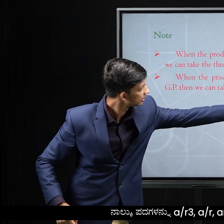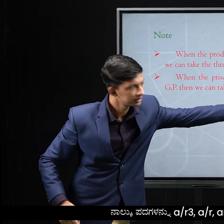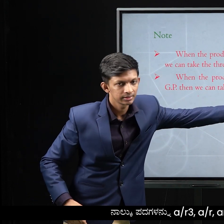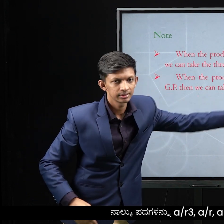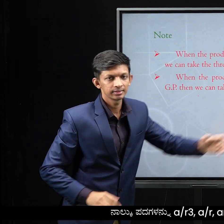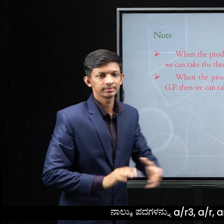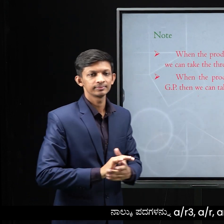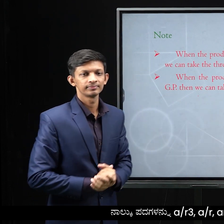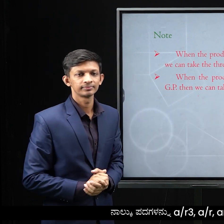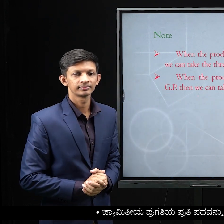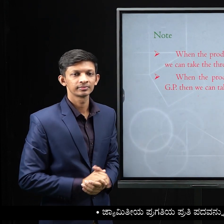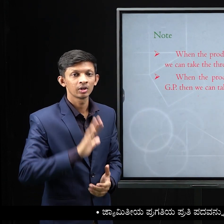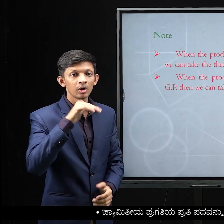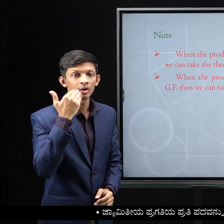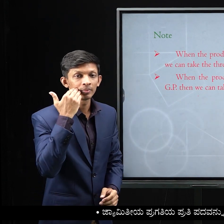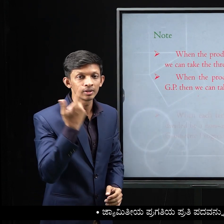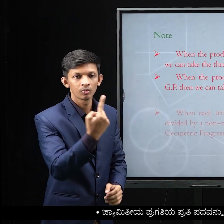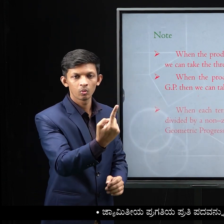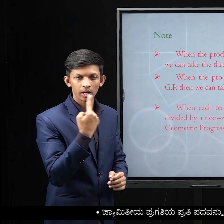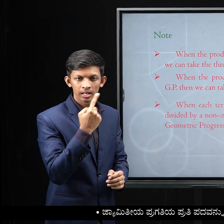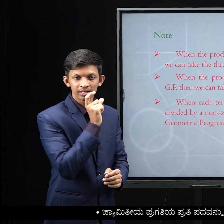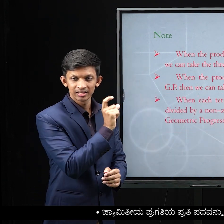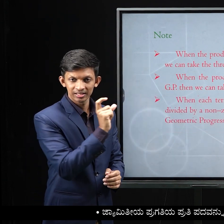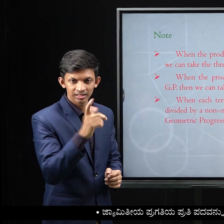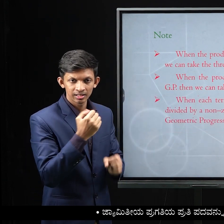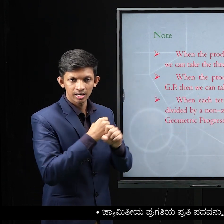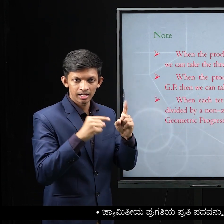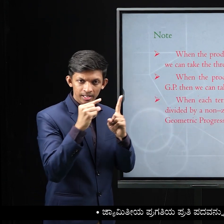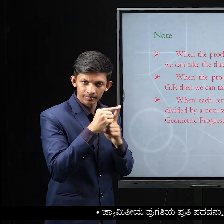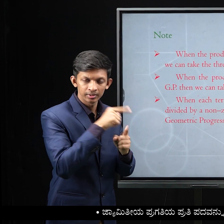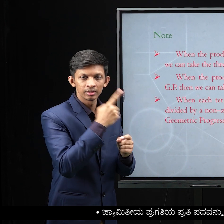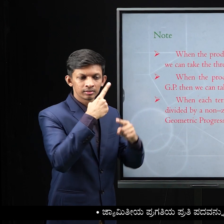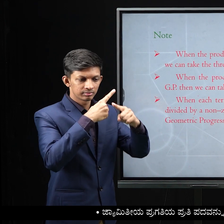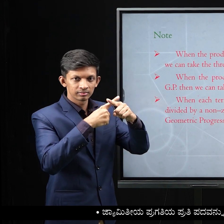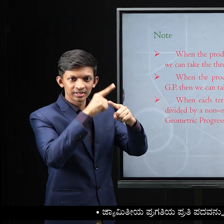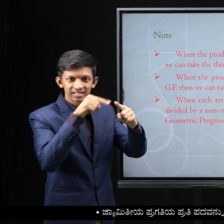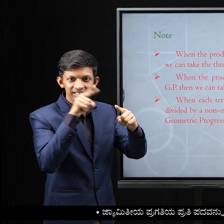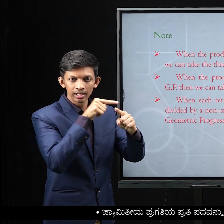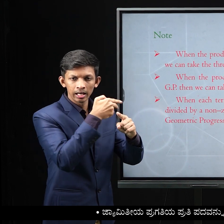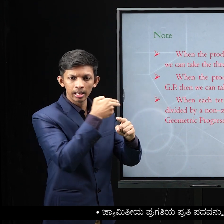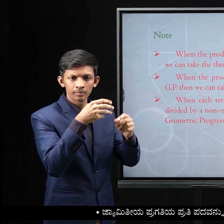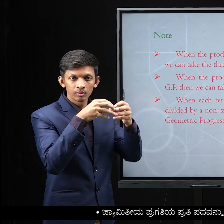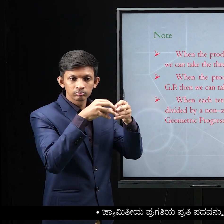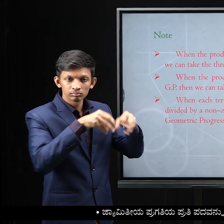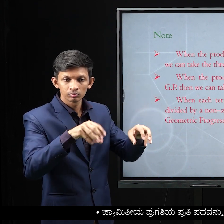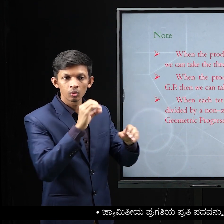ತೆಗೆದುಕೊಳ್ಳಬಹುದು. ಜ್ಯಾಮಿತಿಯ ಪ್ರಗತಿಯ ಪ್ರತಿ ಪದವನ್ನು ಶೂನ್ಯವಲ್ಲದ ಸ್ಥಿರಾಂಕದಿಂದ ಗುಣಿಸಿದಾಗ ಅಥವಾ